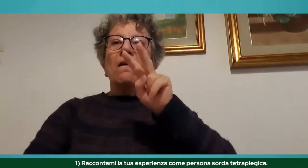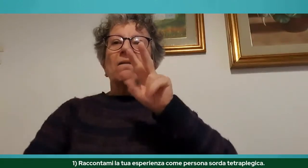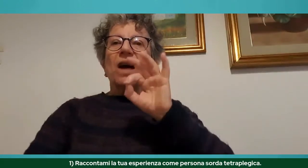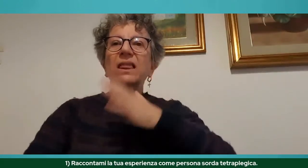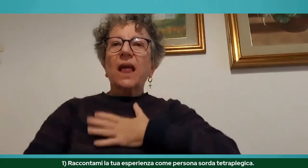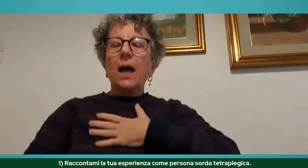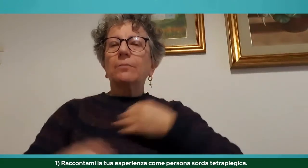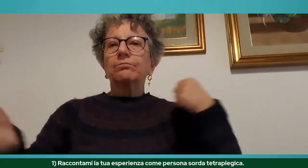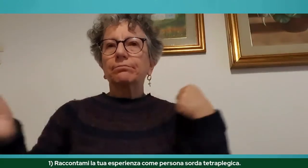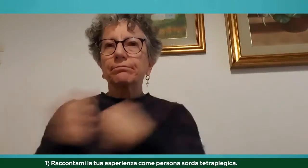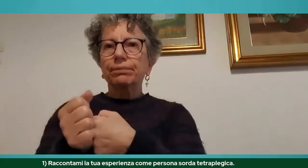papà,